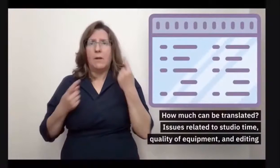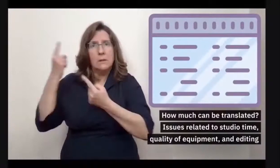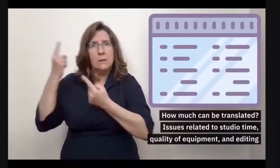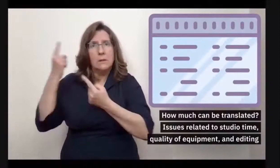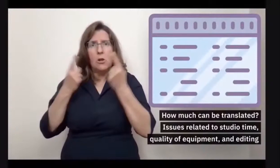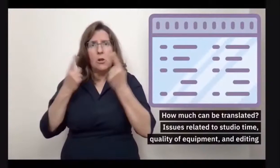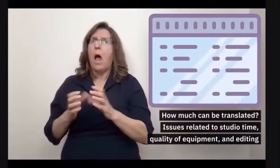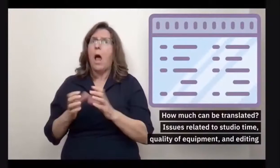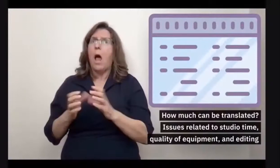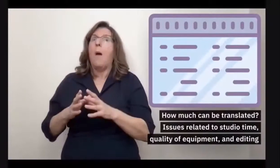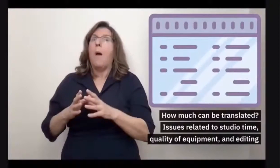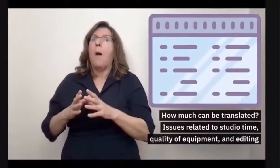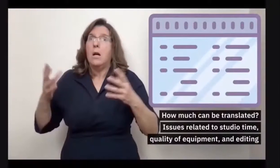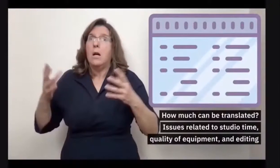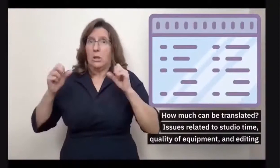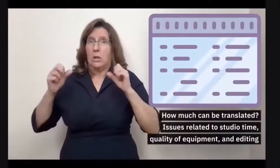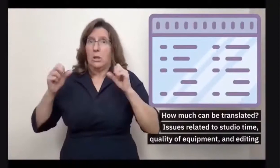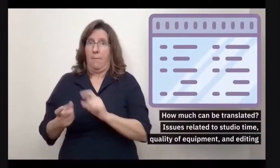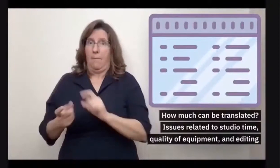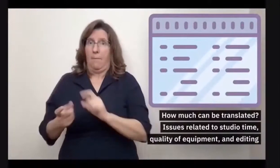para editar. Es un gran compromiso.